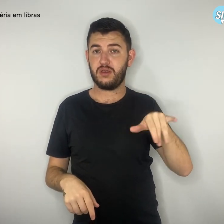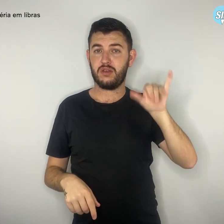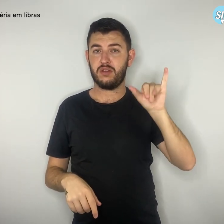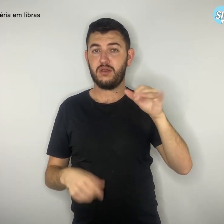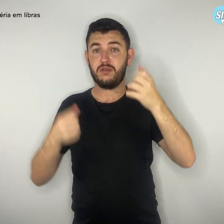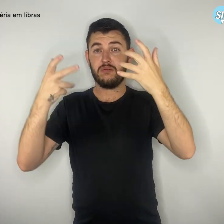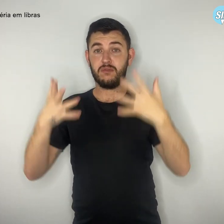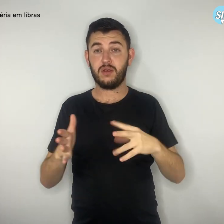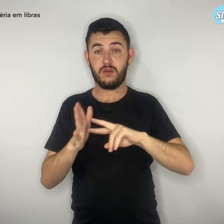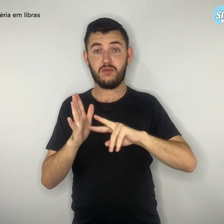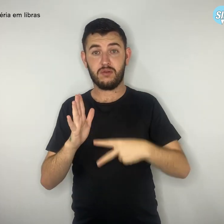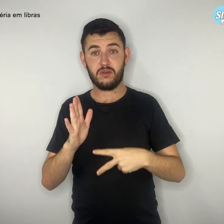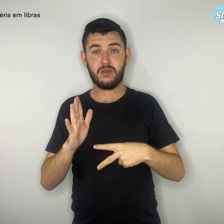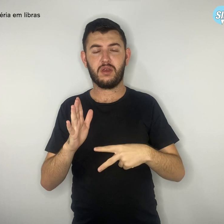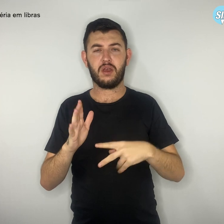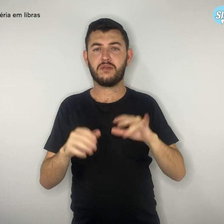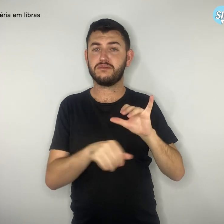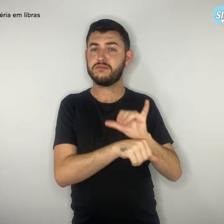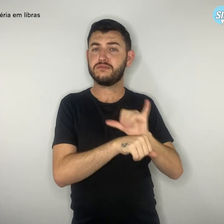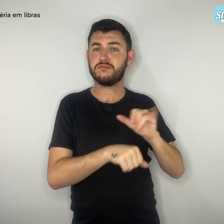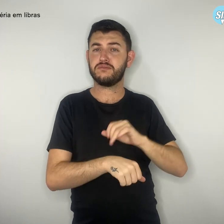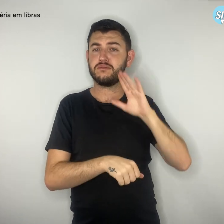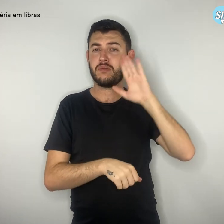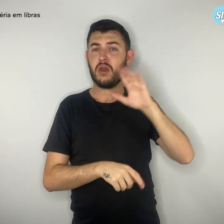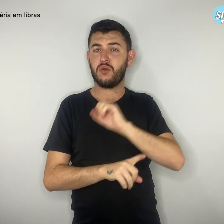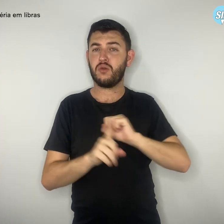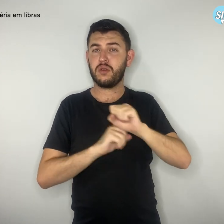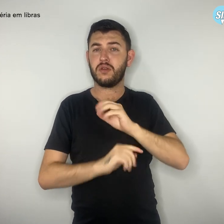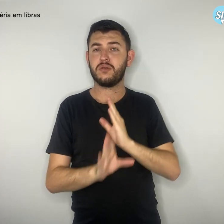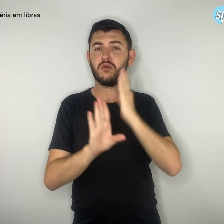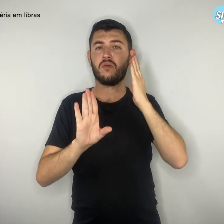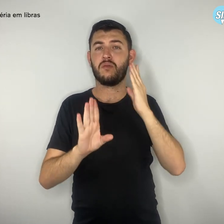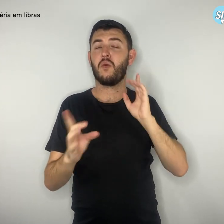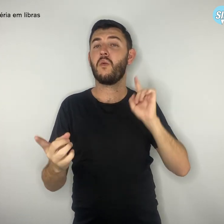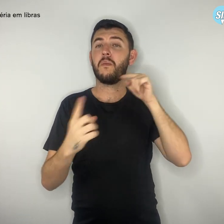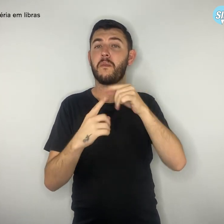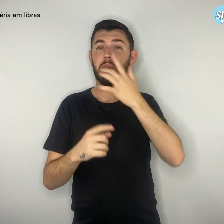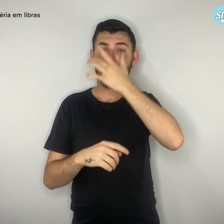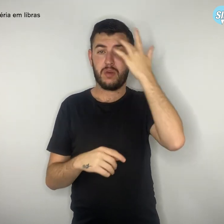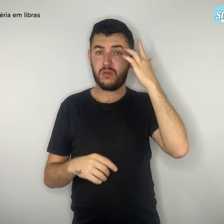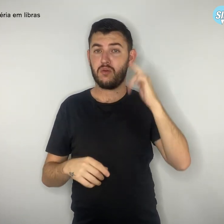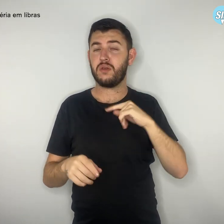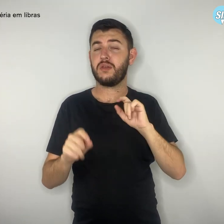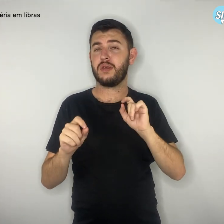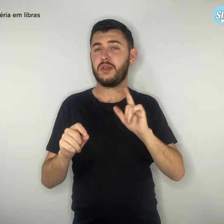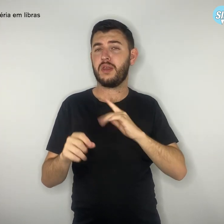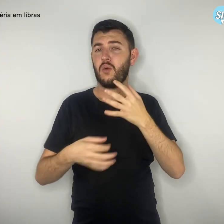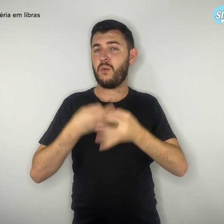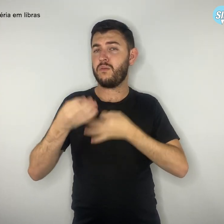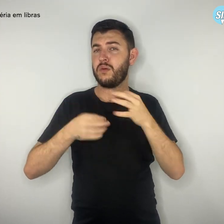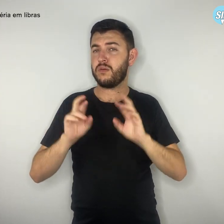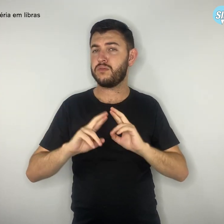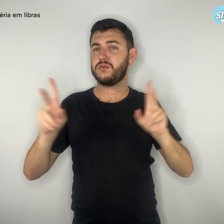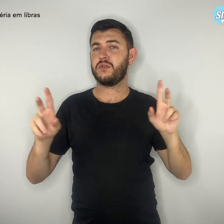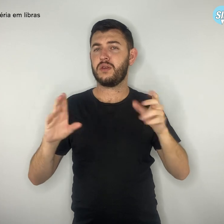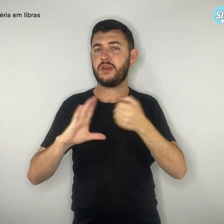o principal mecanismo que as sociedades descobriram para vincular pessoas que diferem